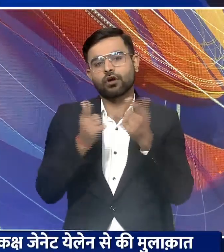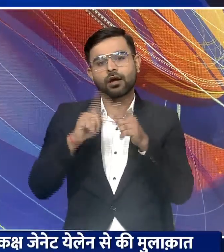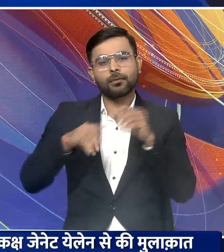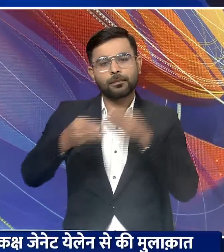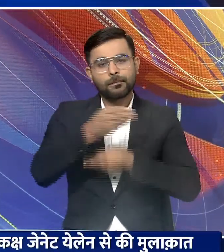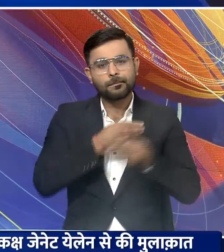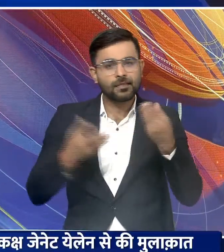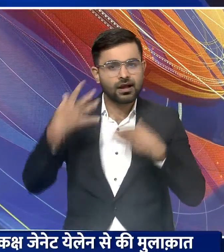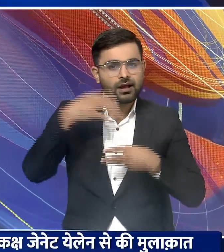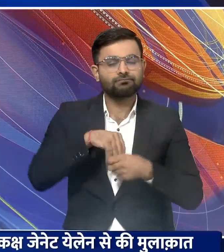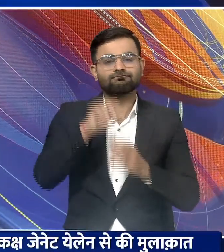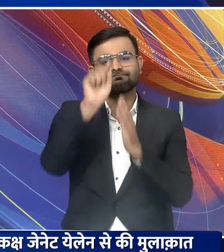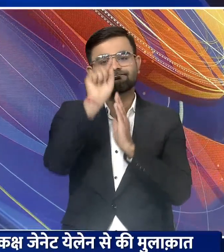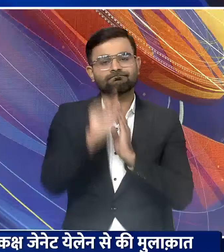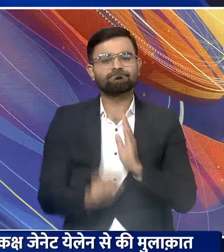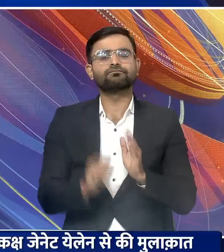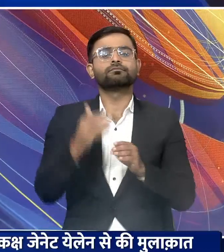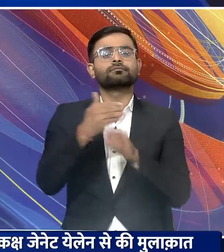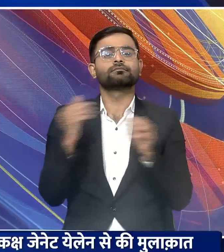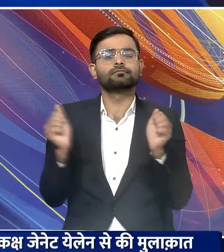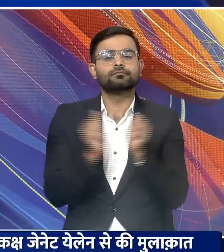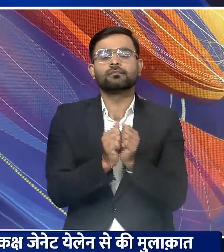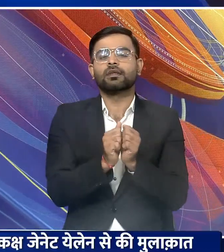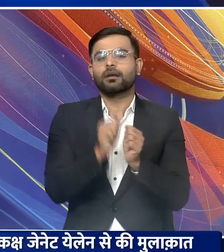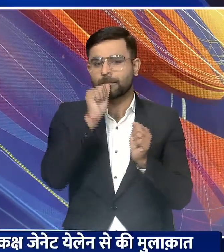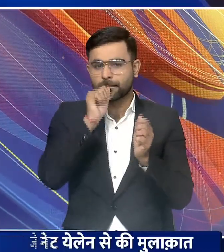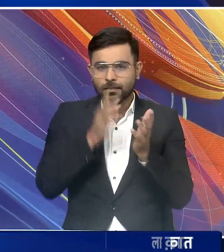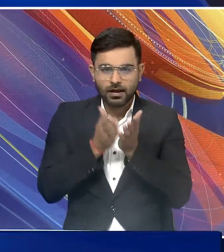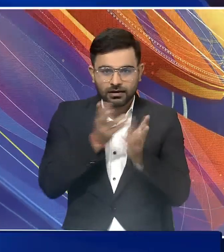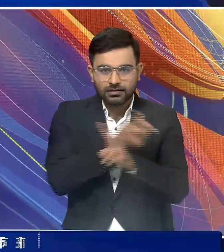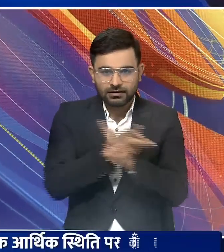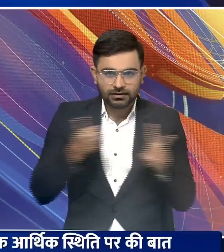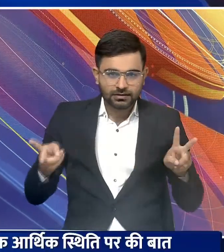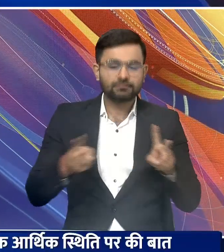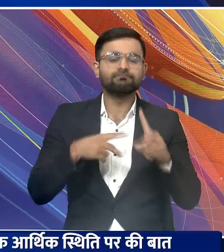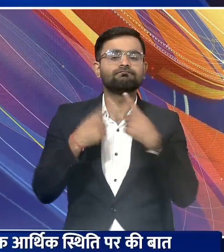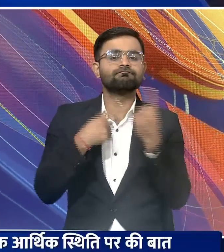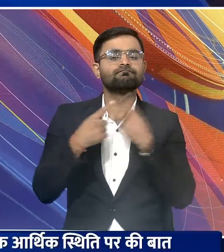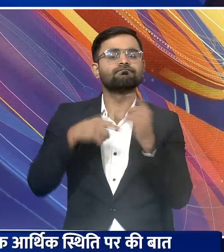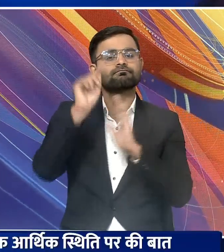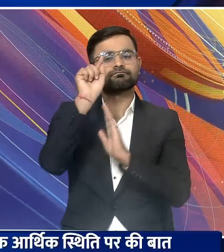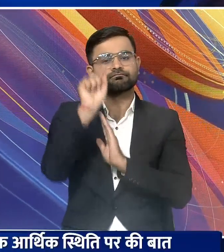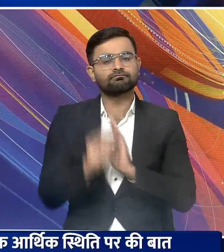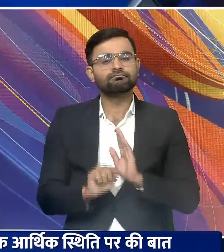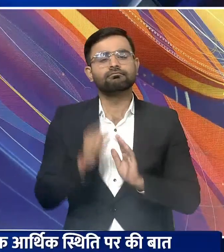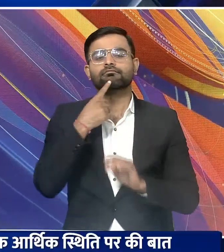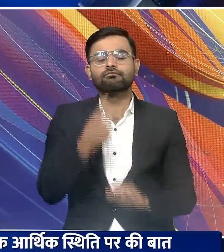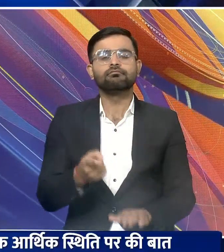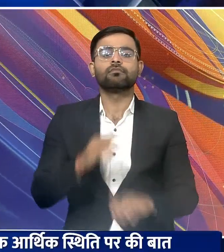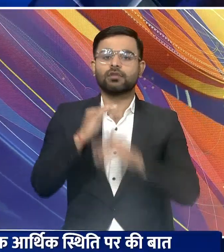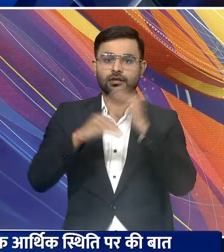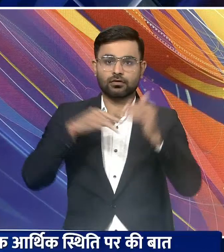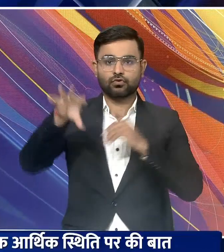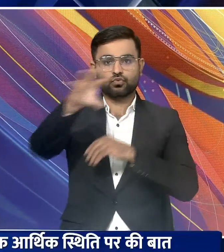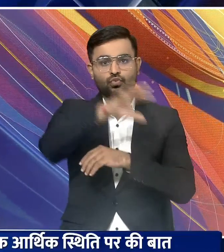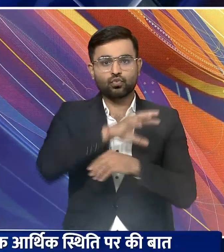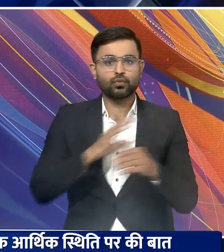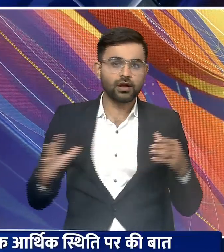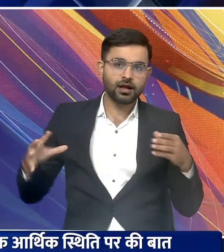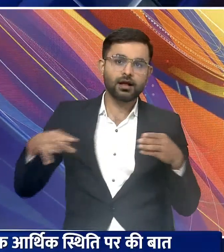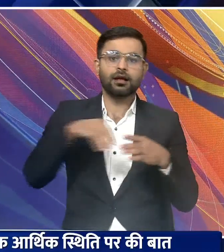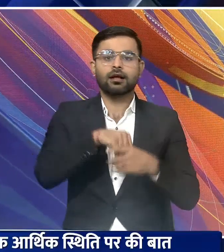को रेखांकित किया। साथ ही जलवायु वित्तीय सहयोग का भी उल्लेख करते हुए उन्होंने विकसित देशों को इस कोष